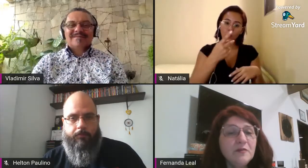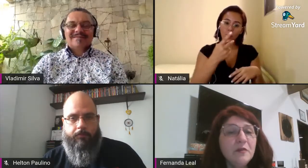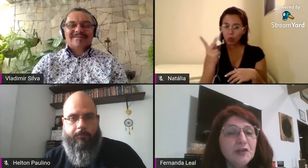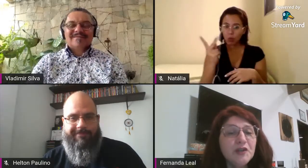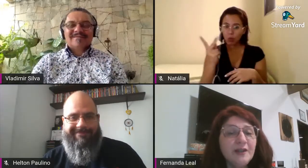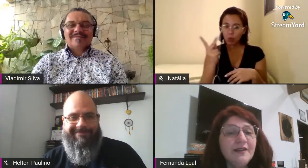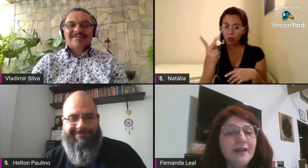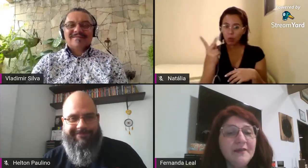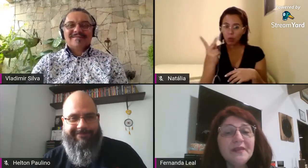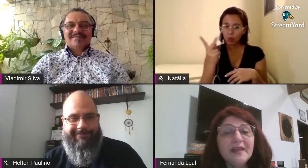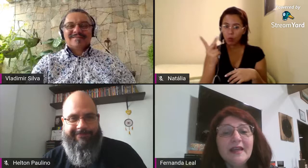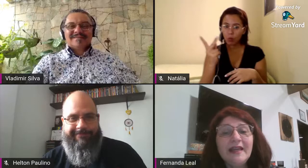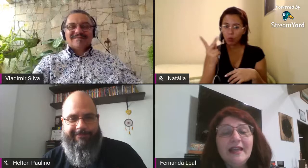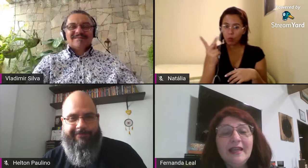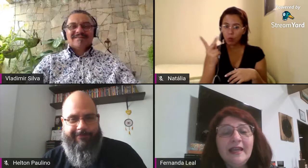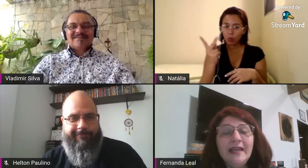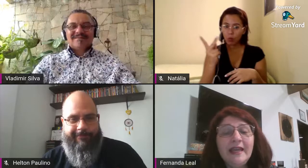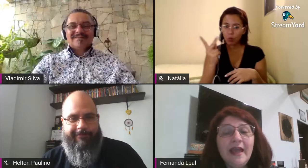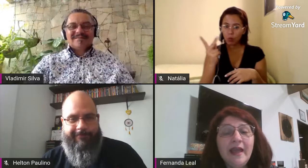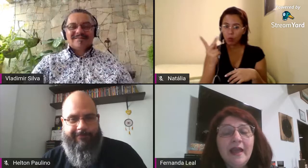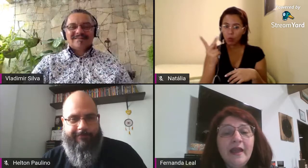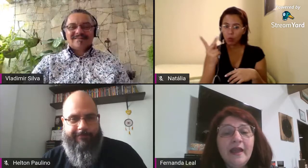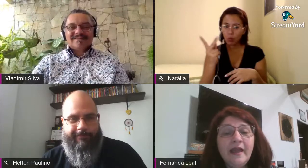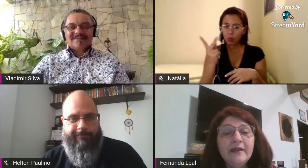gostosa mesmo para a gente, né? E